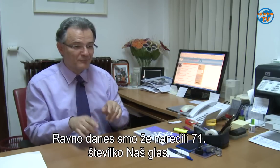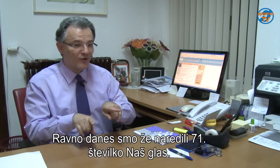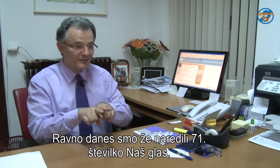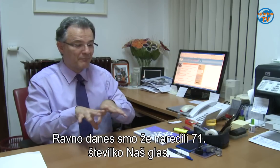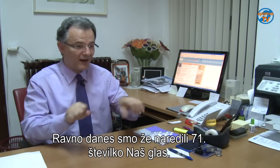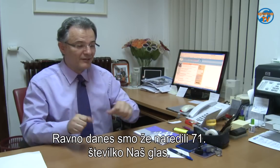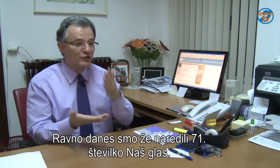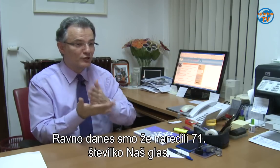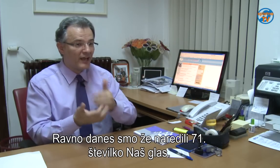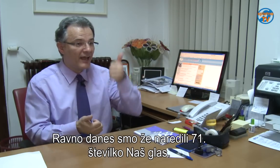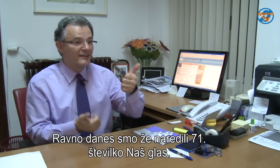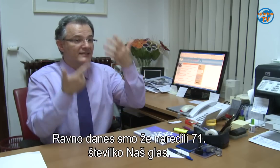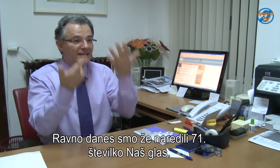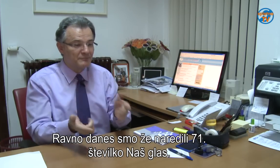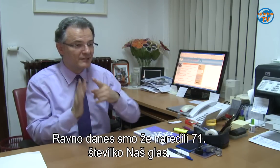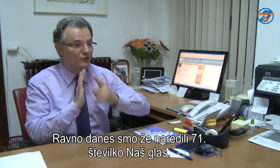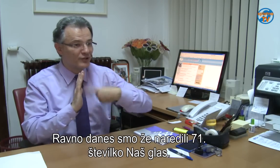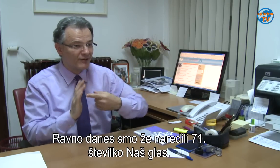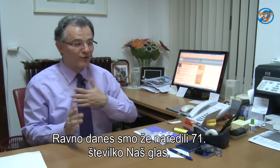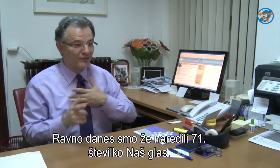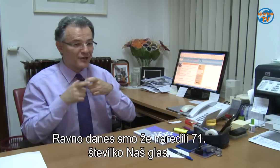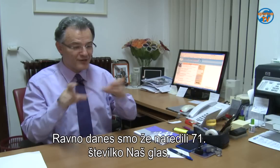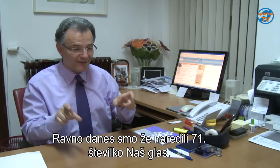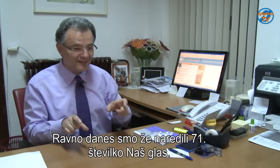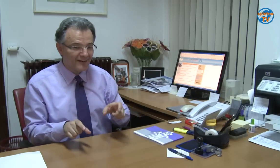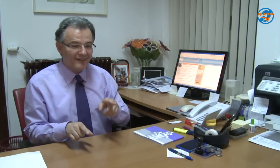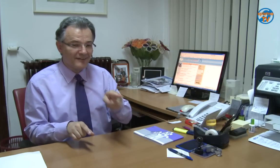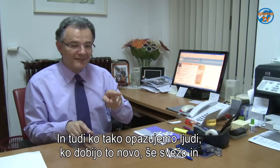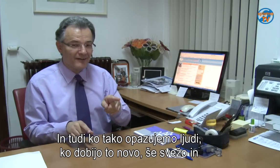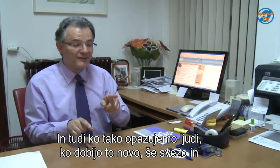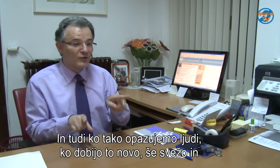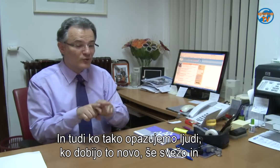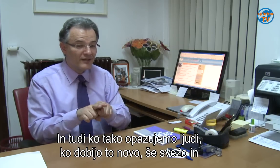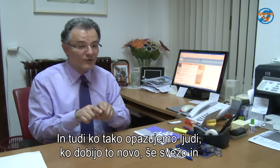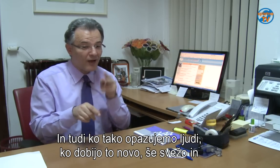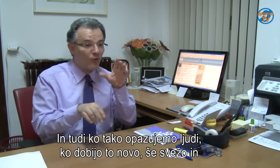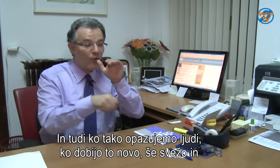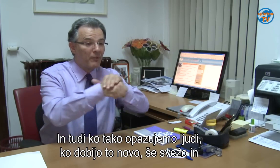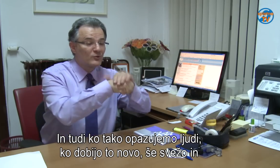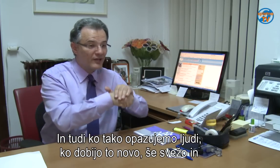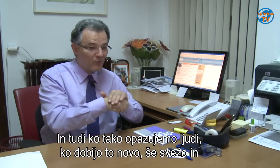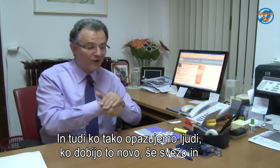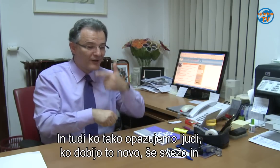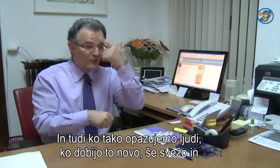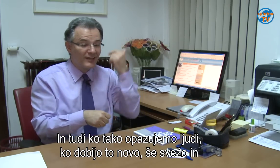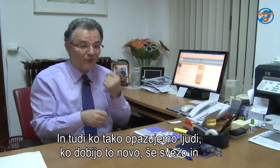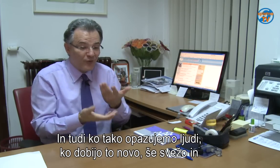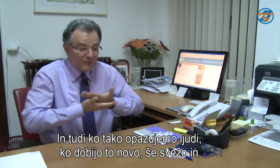smo napravili že 71. številko Naš glas in tudi ko tako opazujemo ljudi, ko dobijo